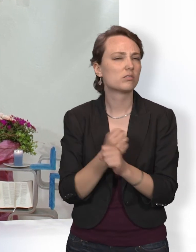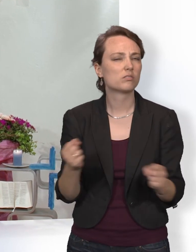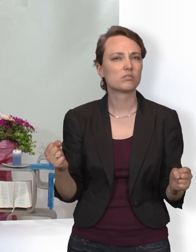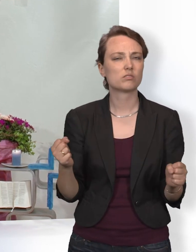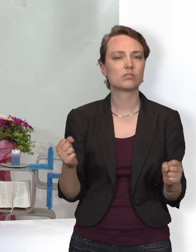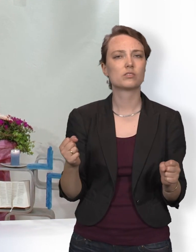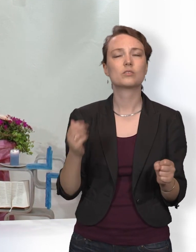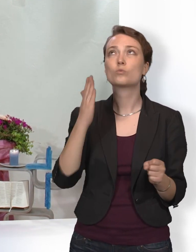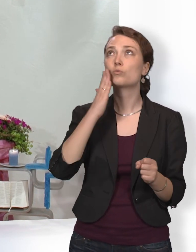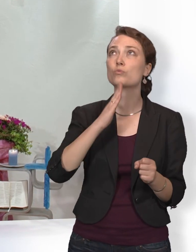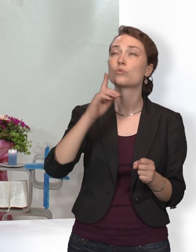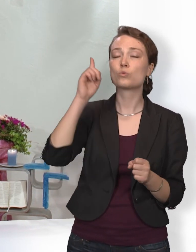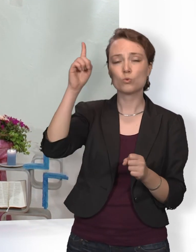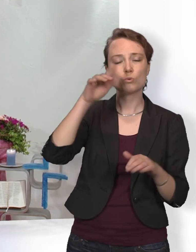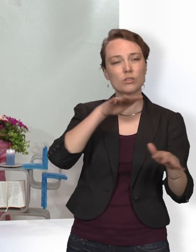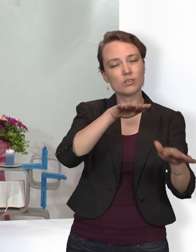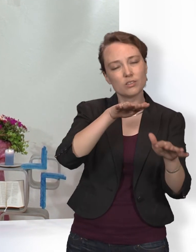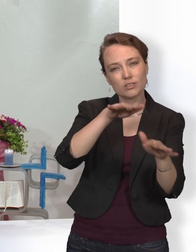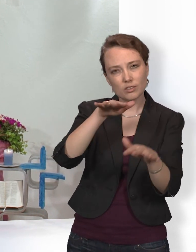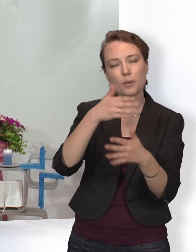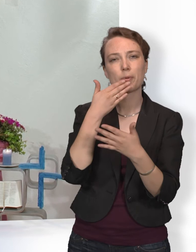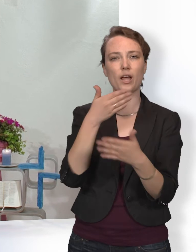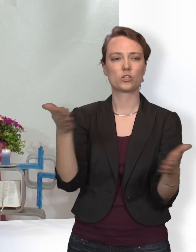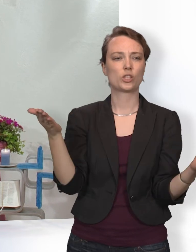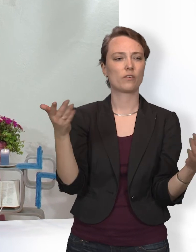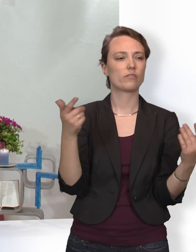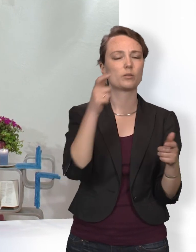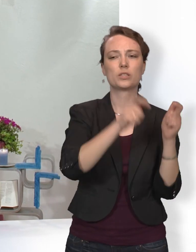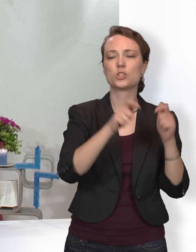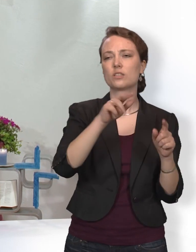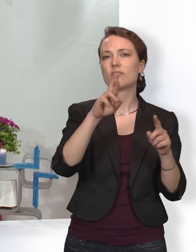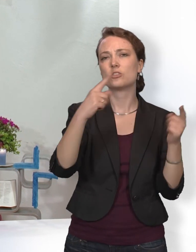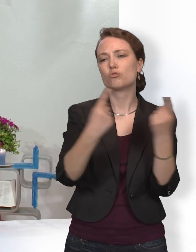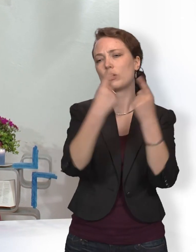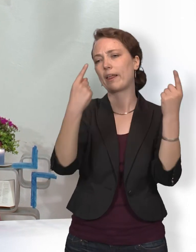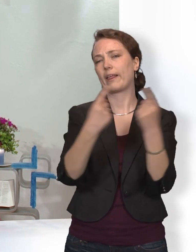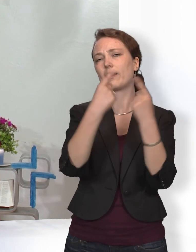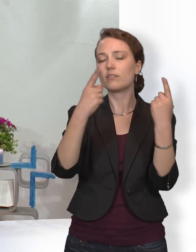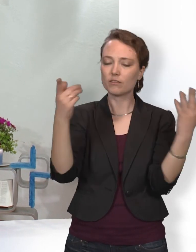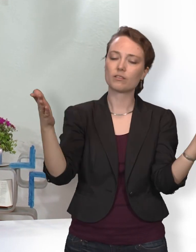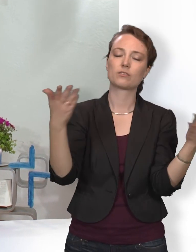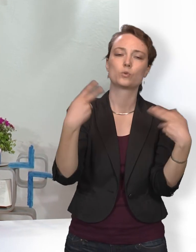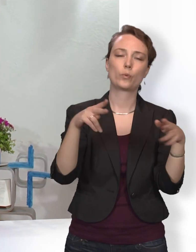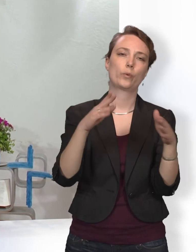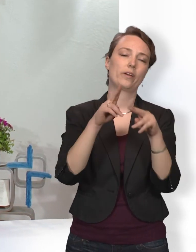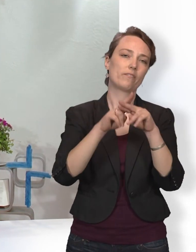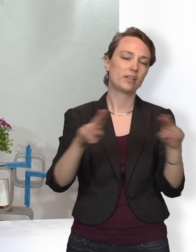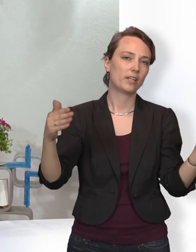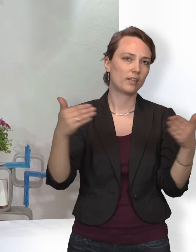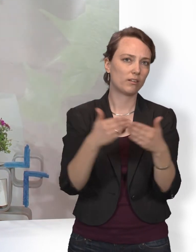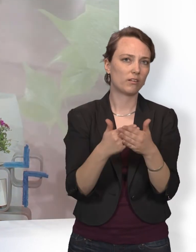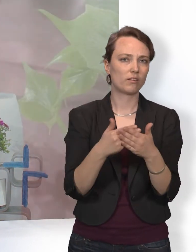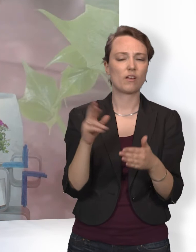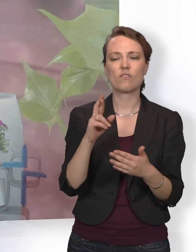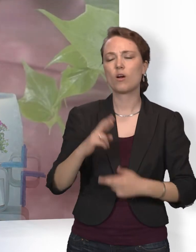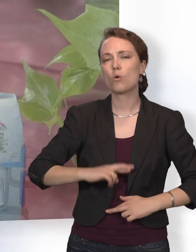Wecke Bereitschaft, Frieden zu schließen zwischen zerstrittenen Menschen. Lindere die Not der Hungernden und Heimatlosen.